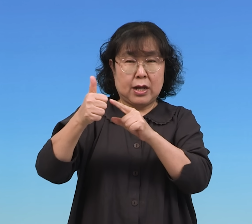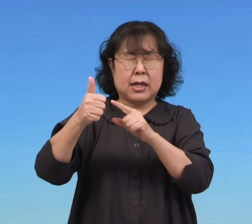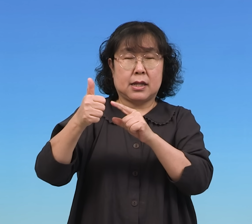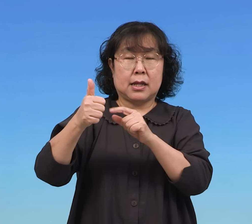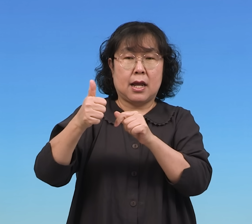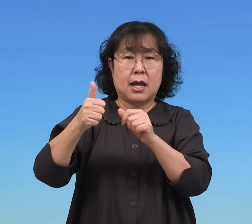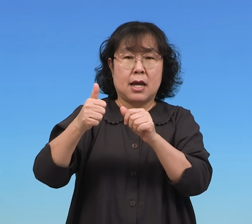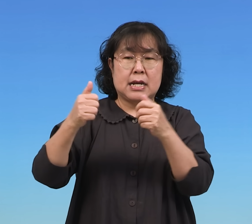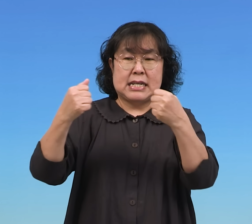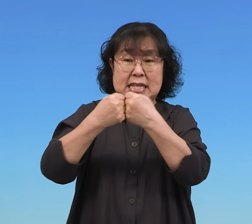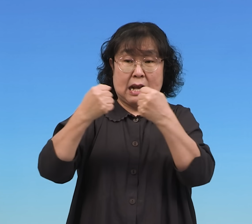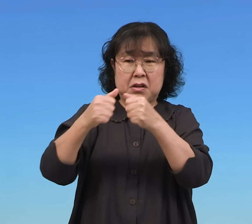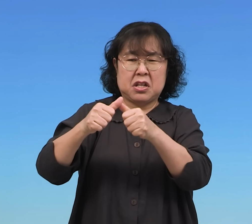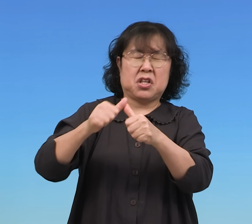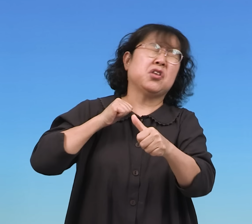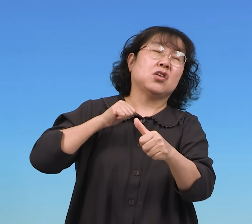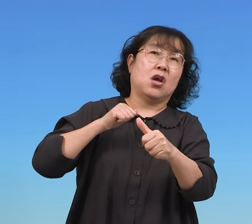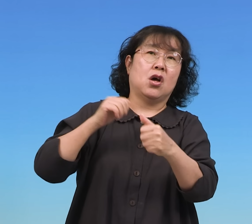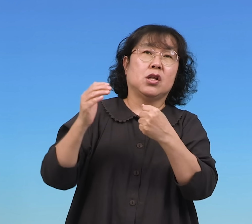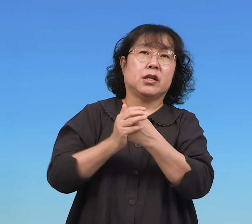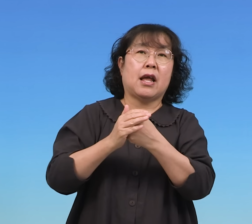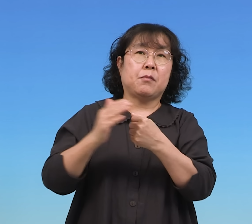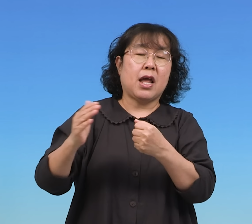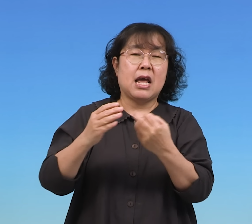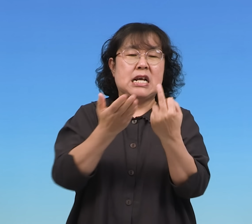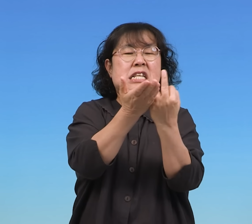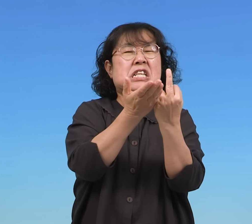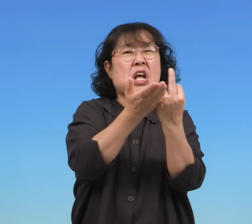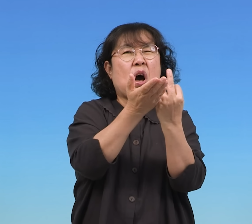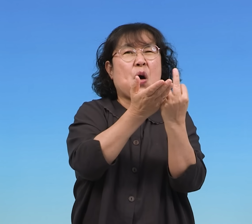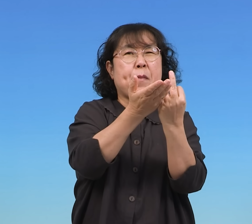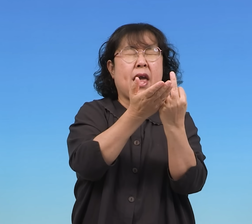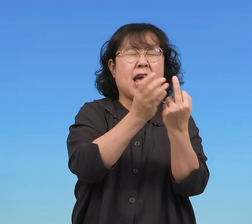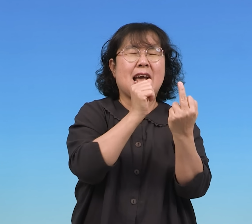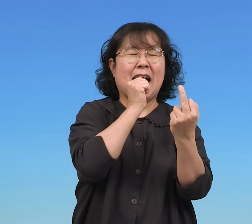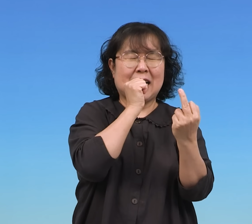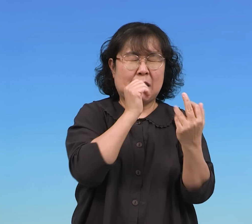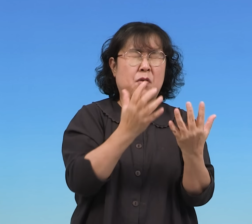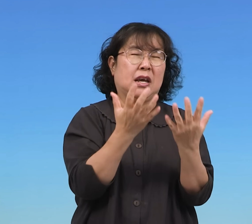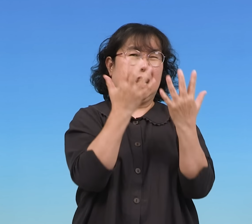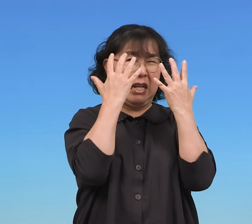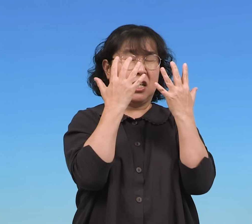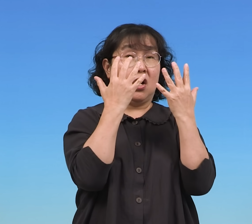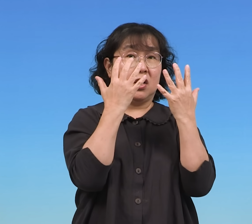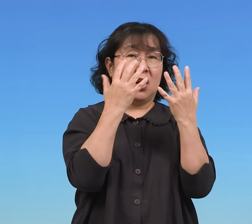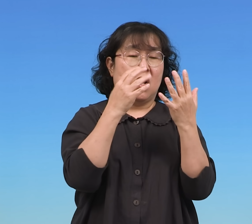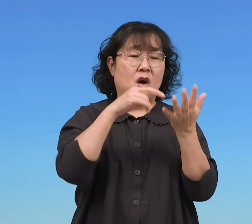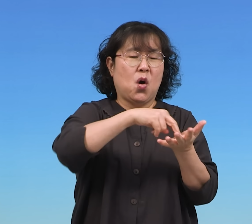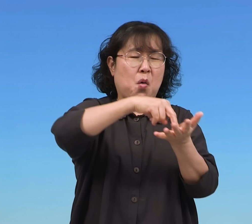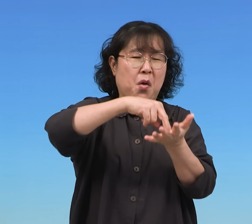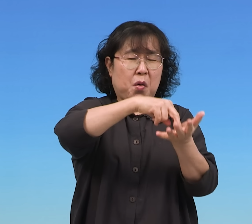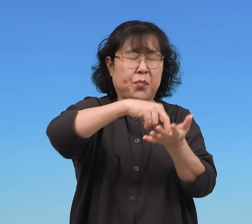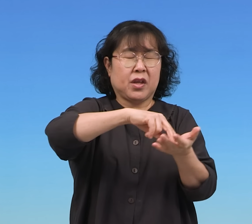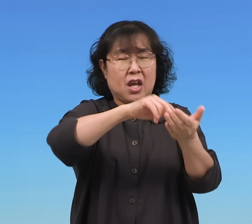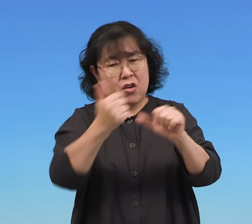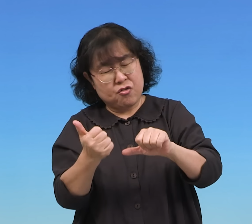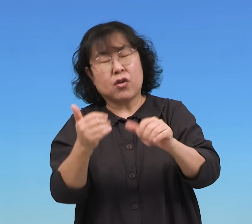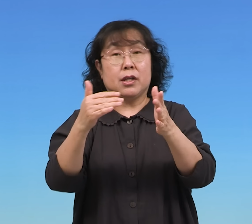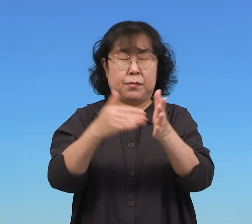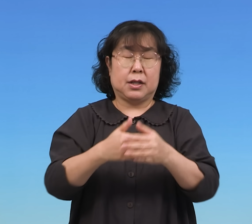연합군에 패해가지고 세인트 헬레나 섬에 유배되어서 쓸쓸히 죽어갔던 그 역사를 여러분 다